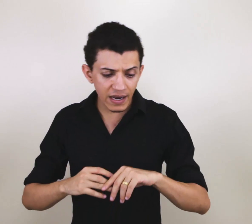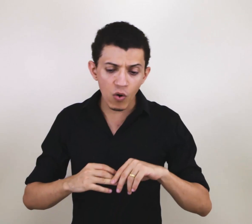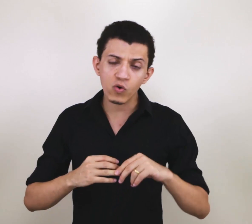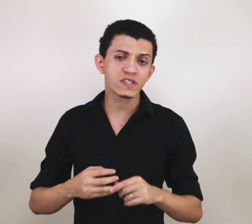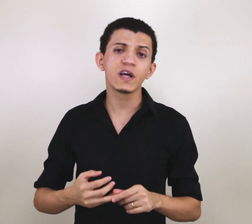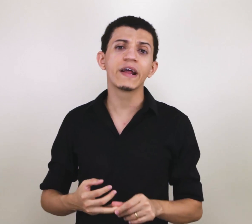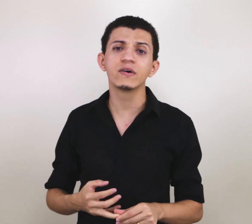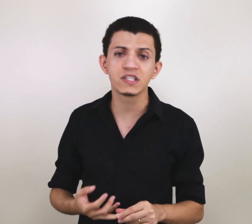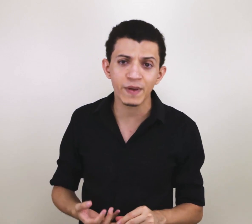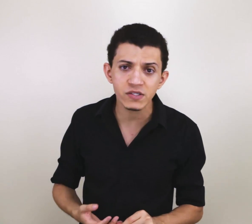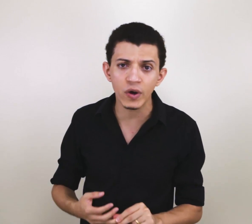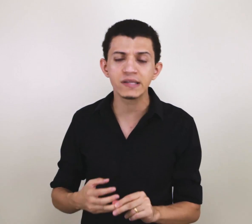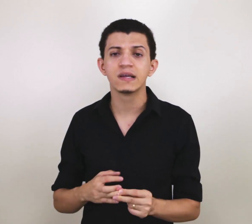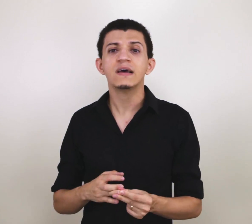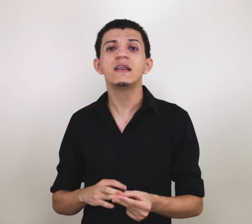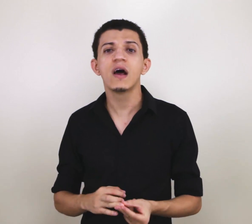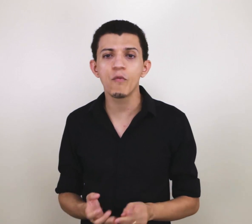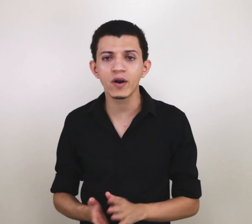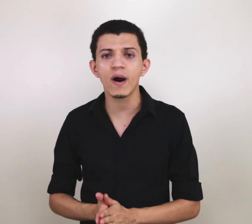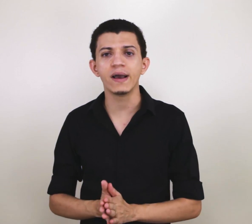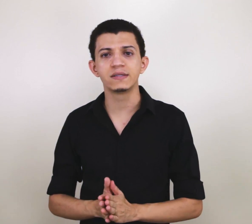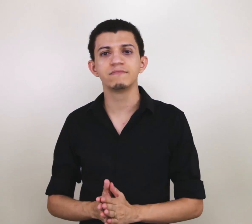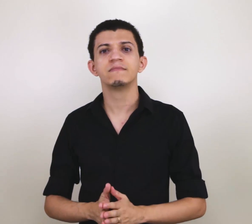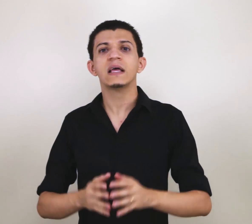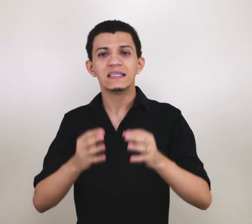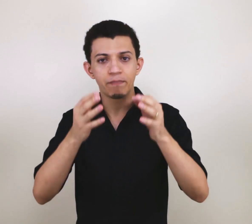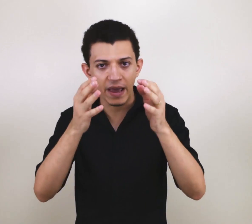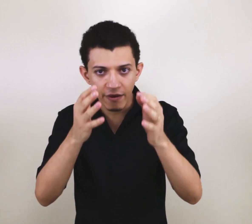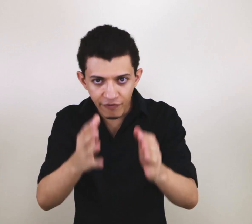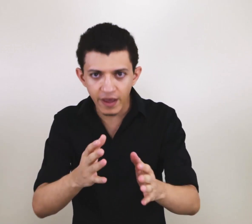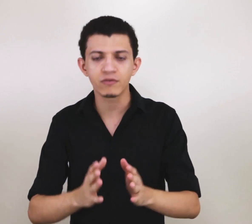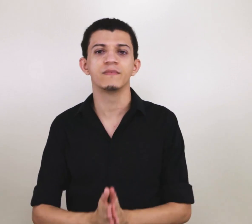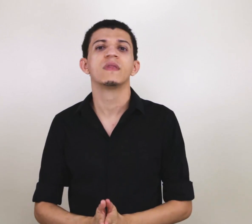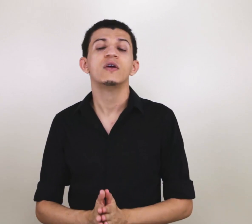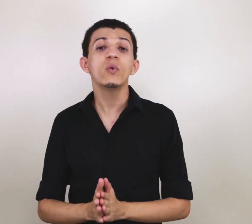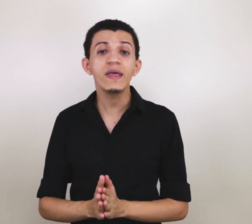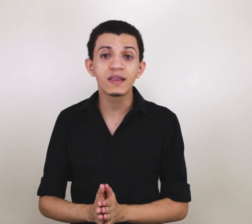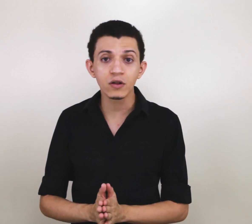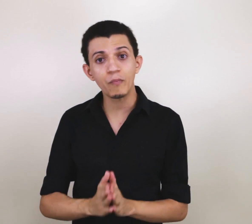não considerou as expressões não manuais. Perfeito. No entanto,